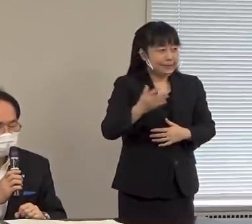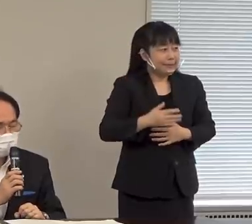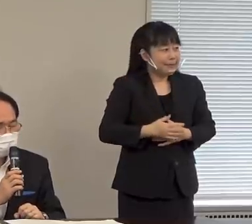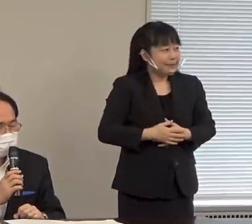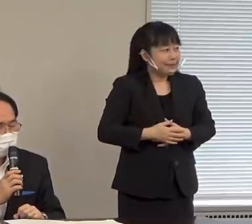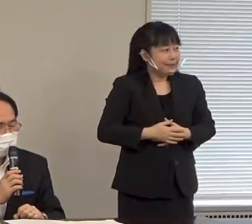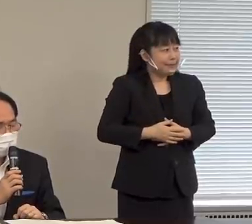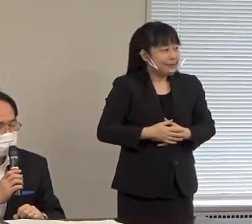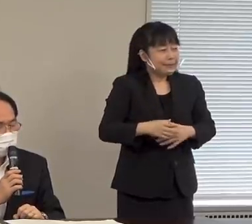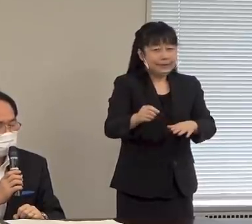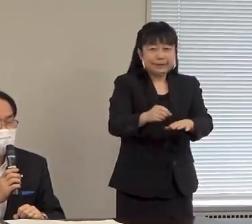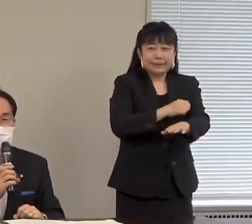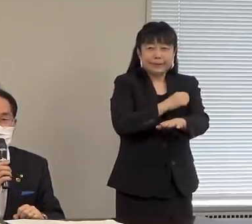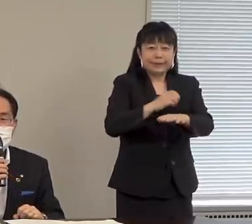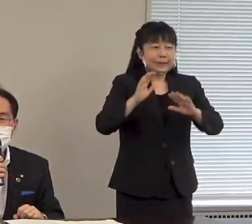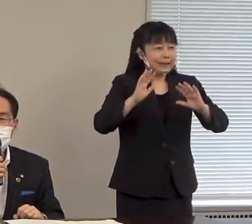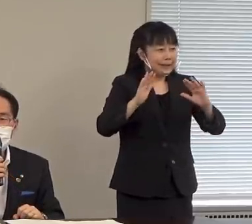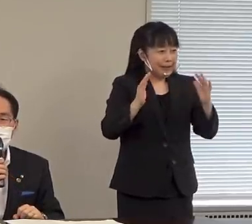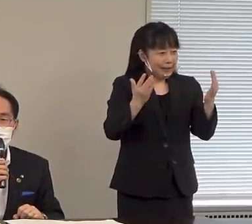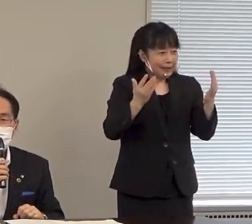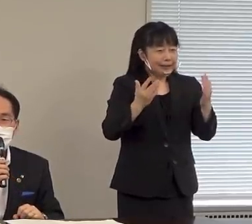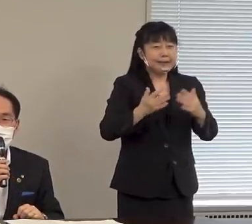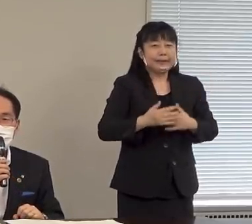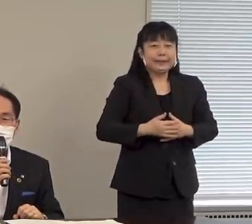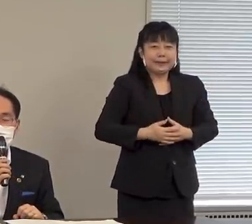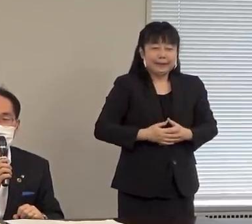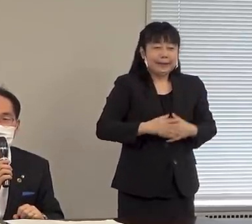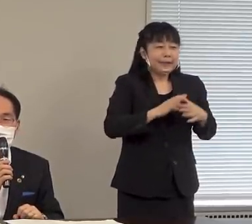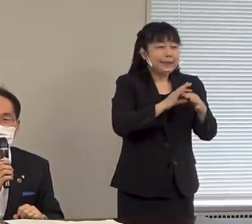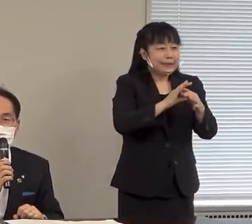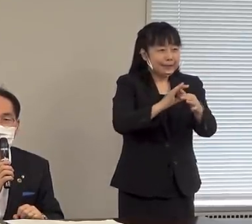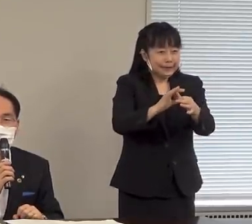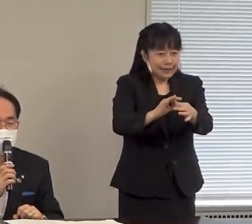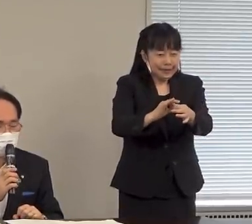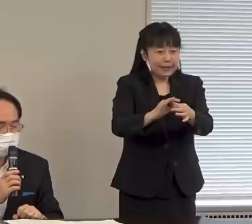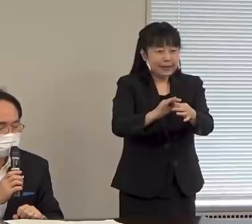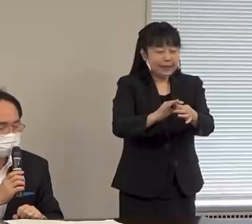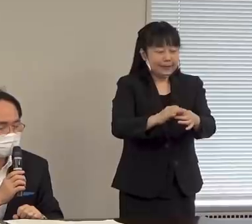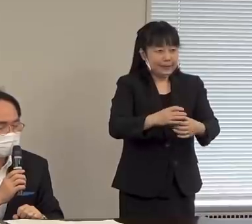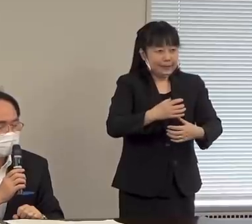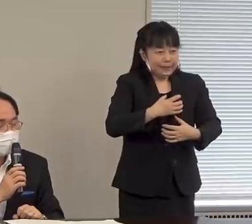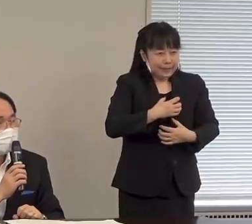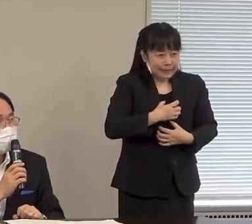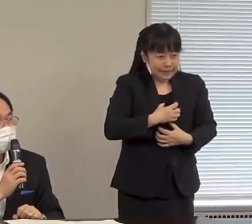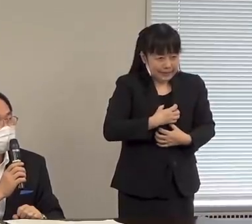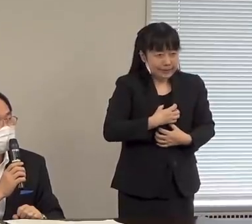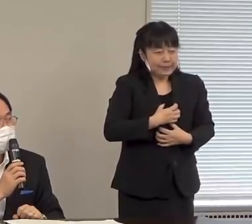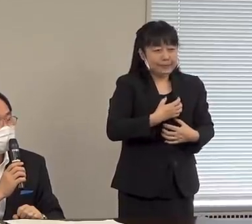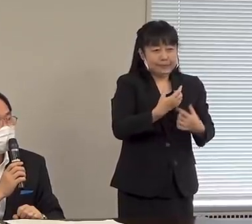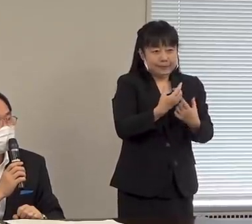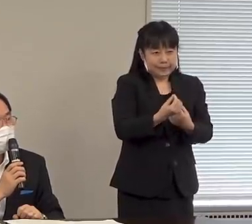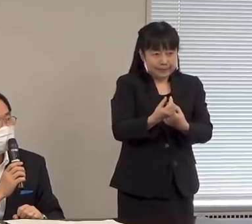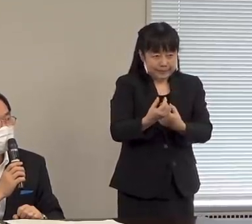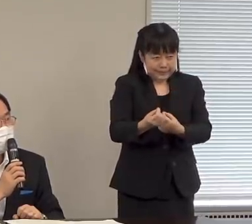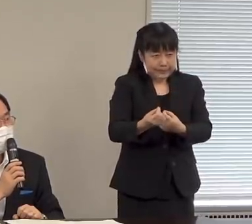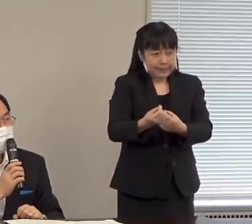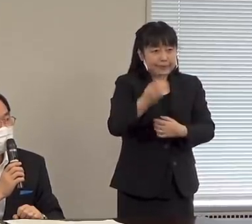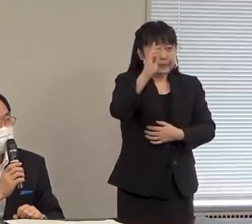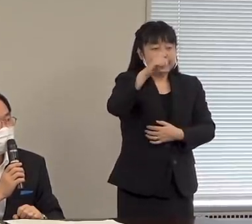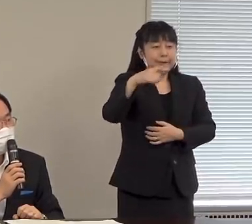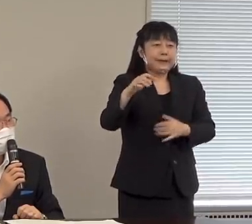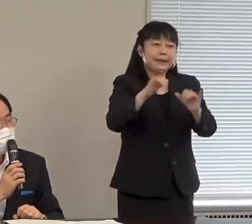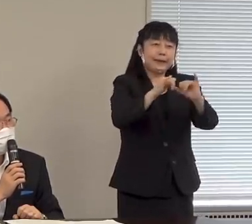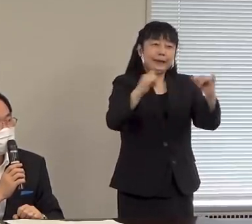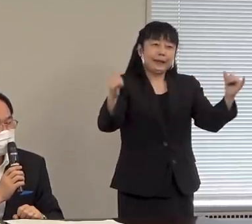特に内容ですので、引き続き各部局に行きまして、聞き及ぶことなく、国民生活の県民の皆様